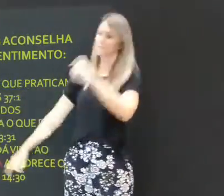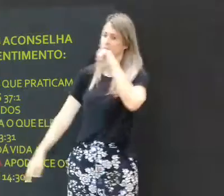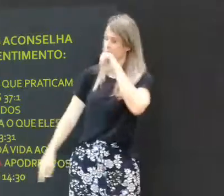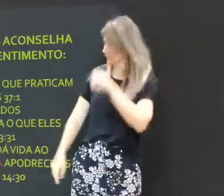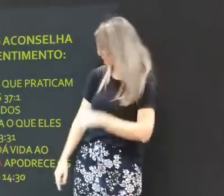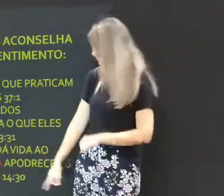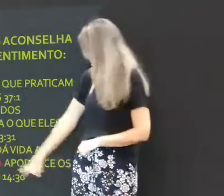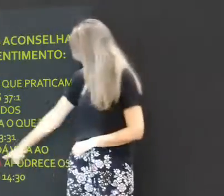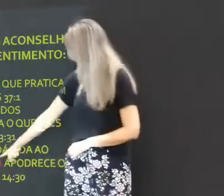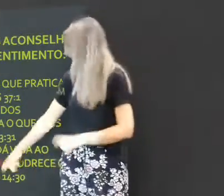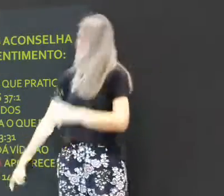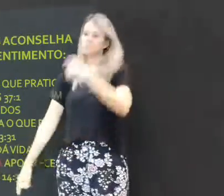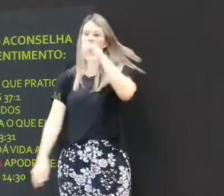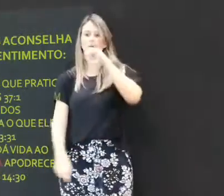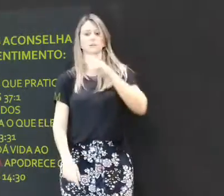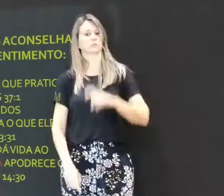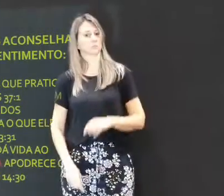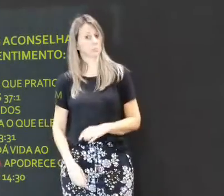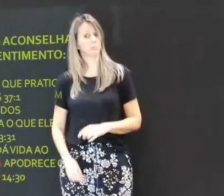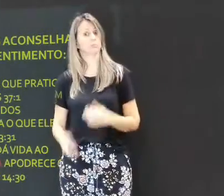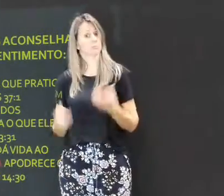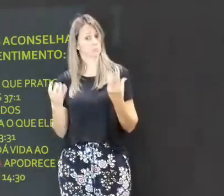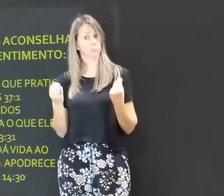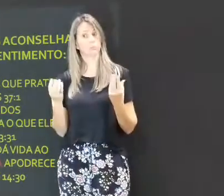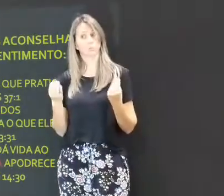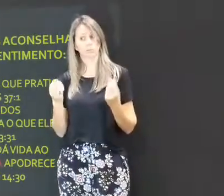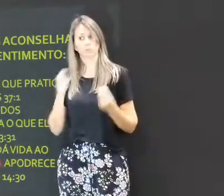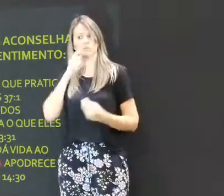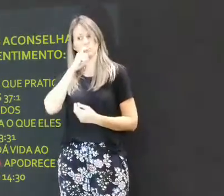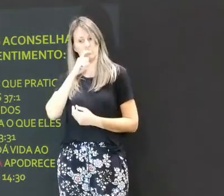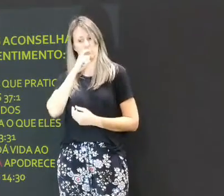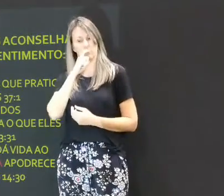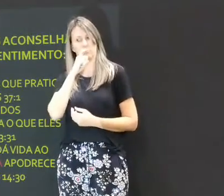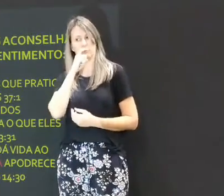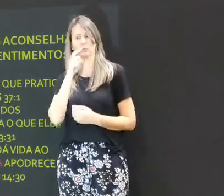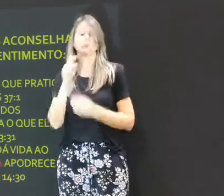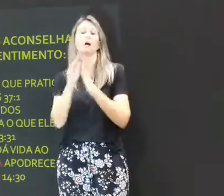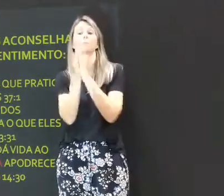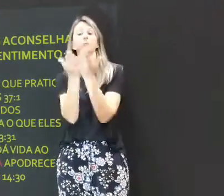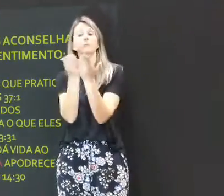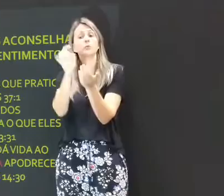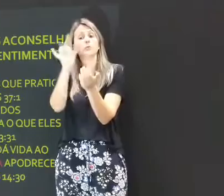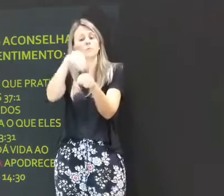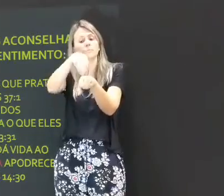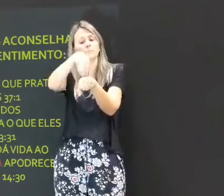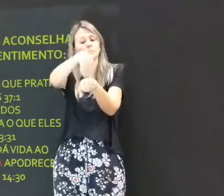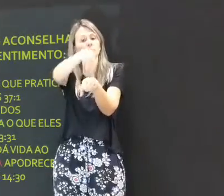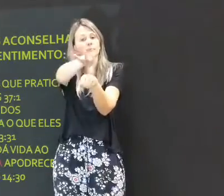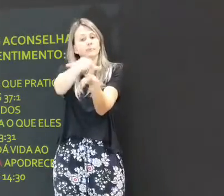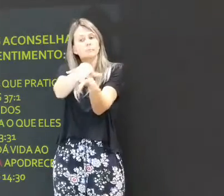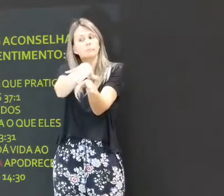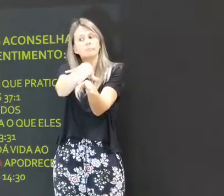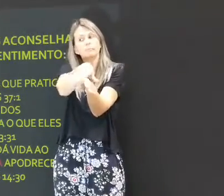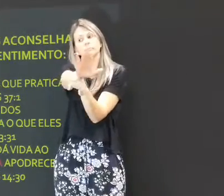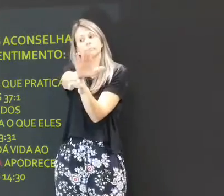Inveja, inveja. Viu? A Bíblia fala muito sobre a questão da inveja. Eu vou passar para vocês o